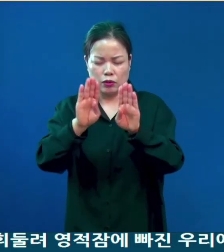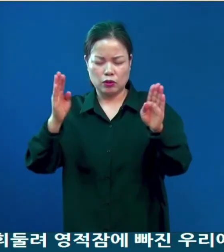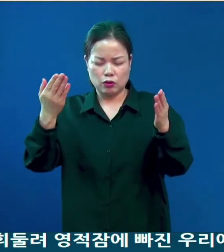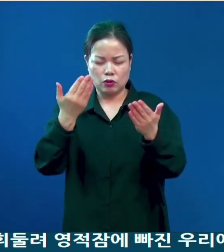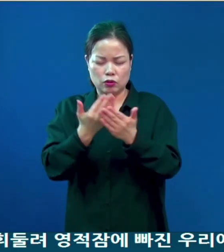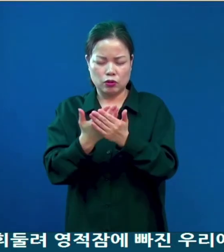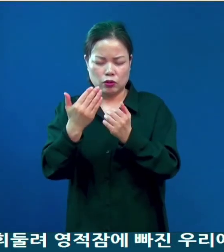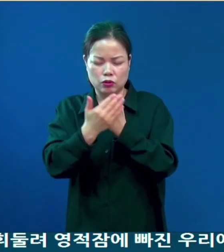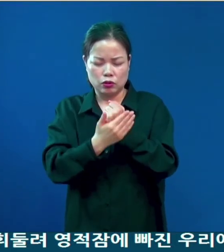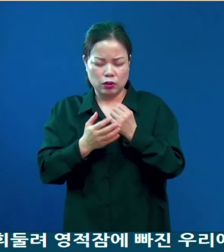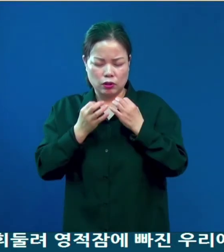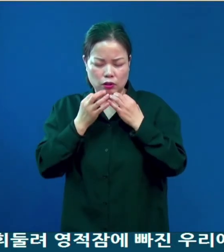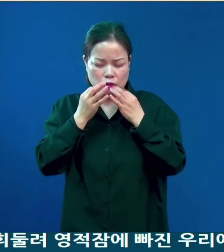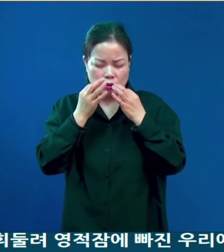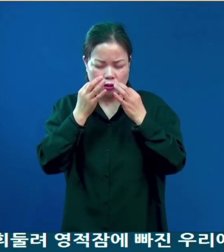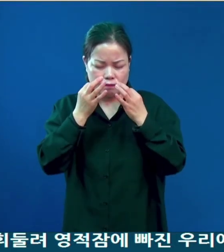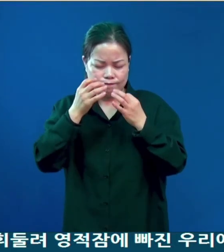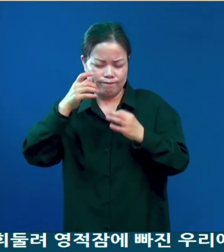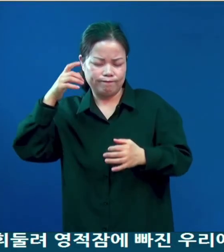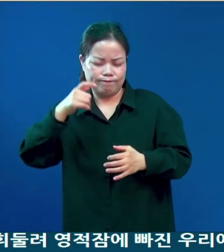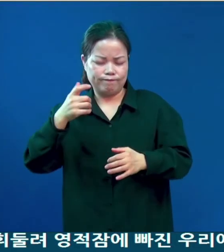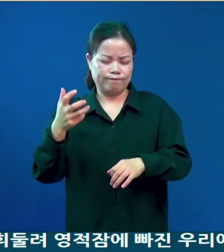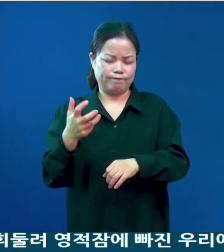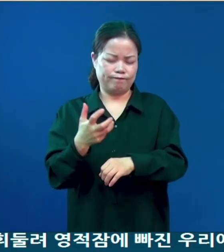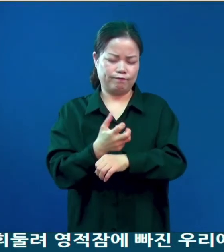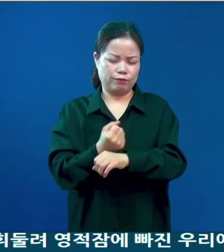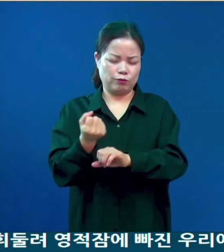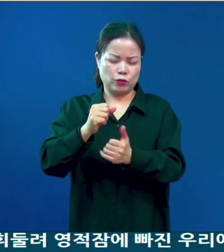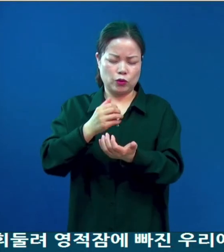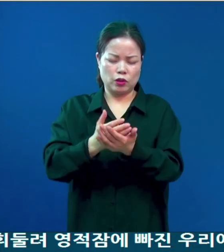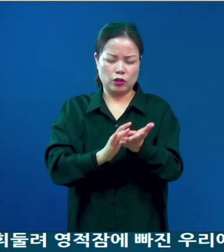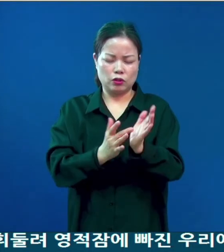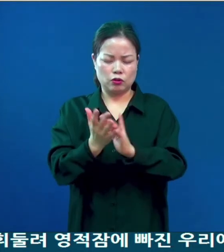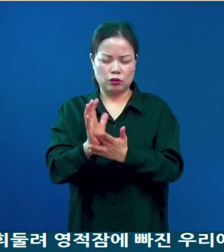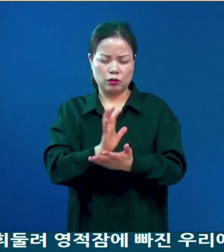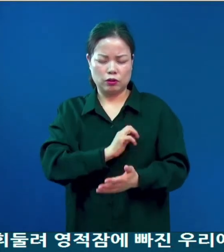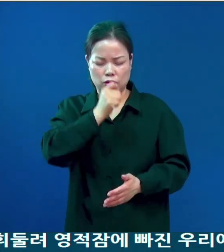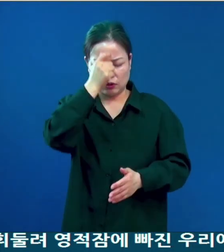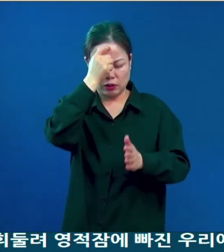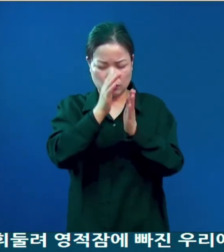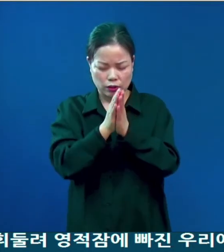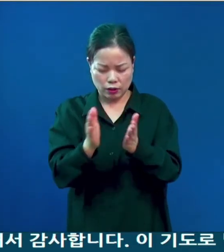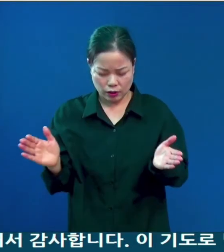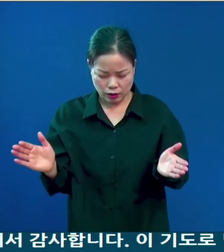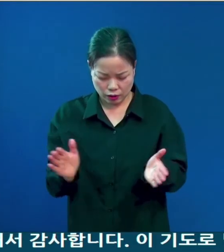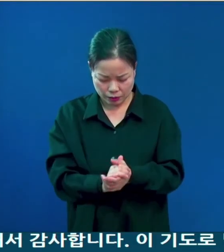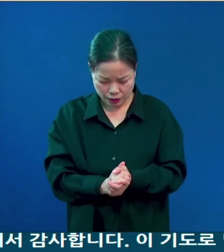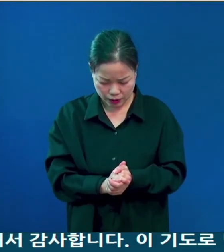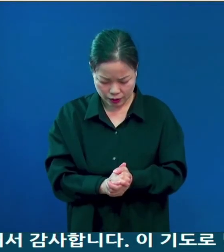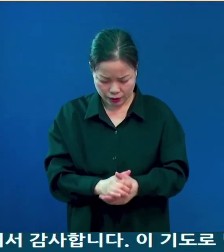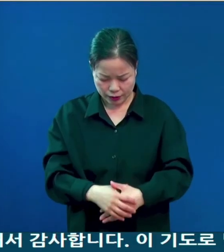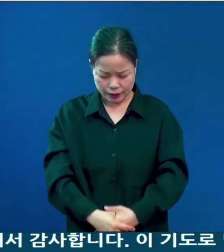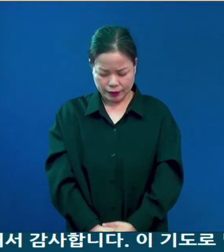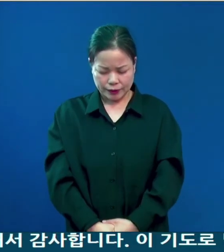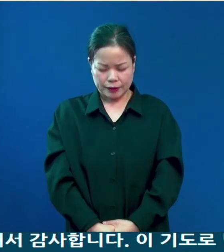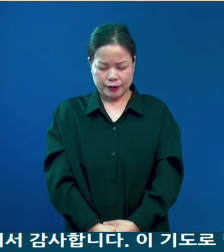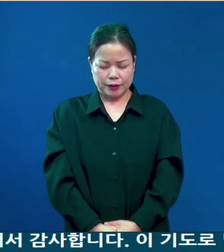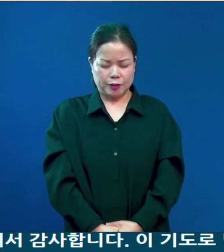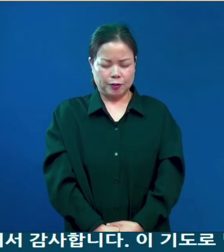주시옵소서. 은총과 강구하는 영을 부어 주시옵소서. 예수 그리스도 이름으로 기도하옵나이다. 아멘.